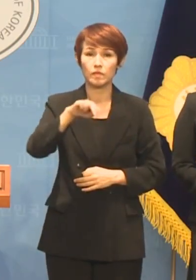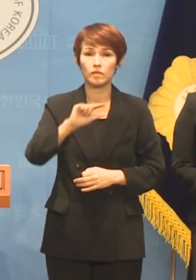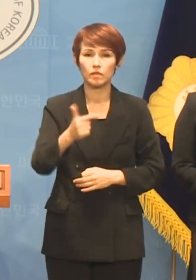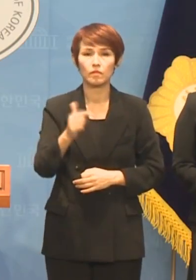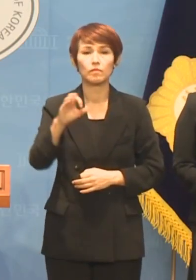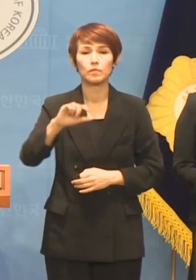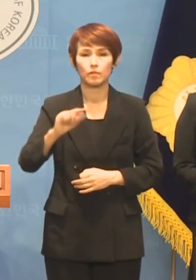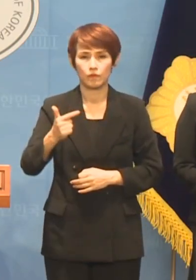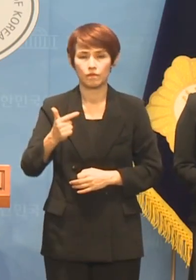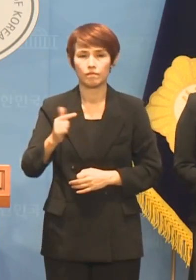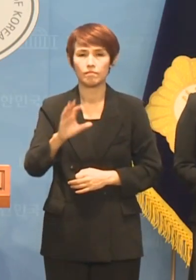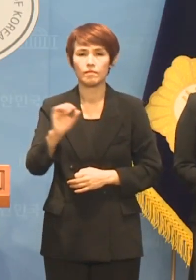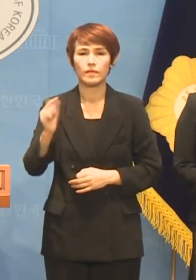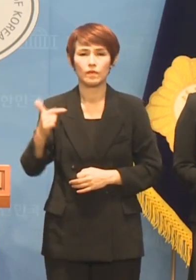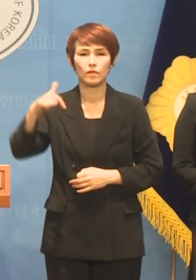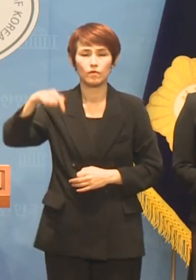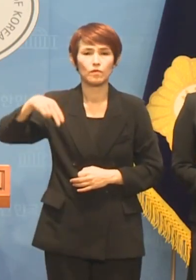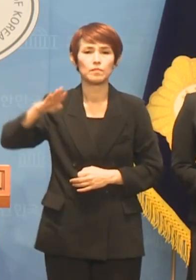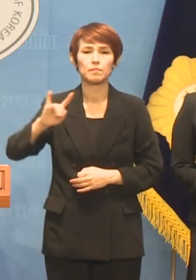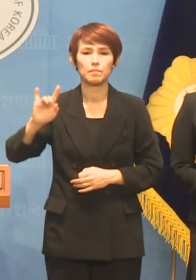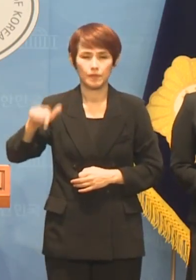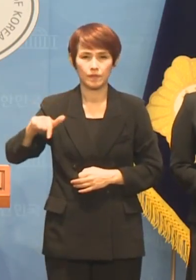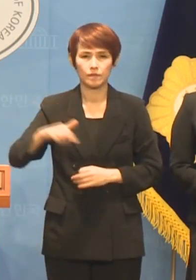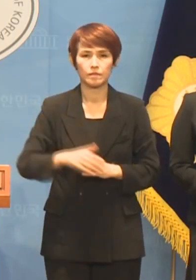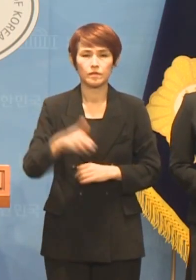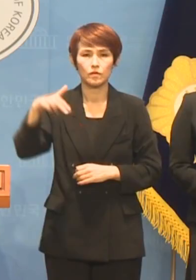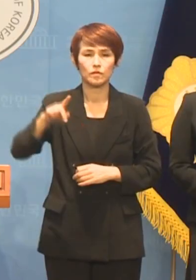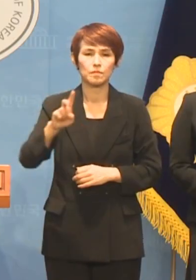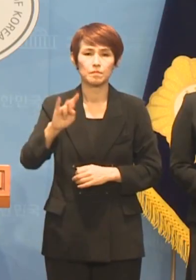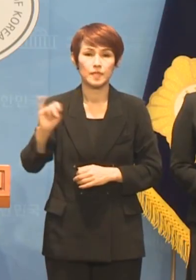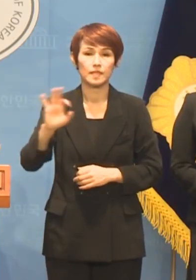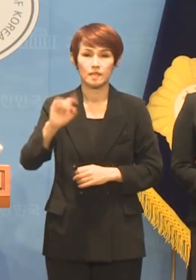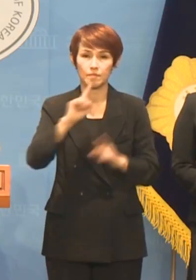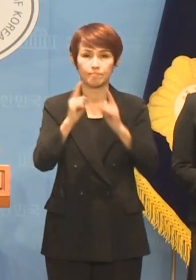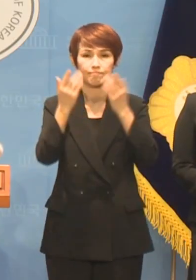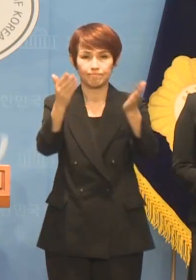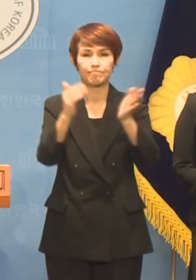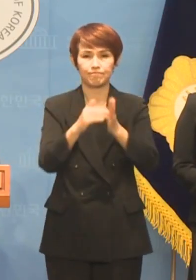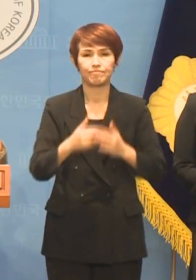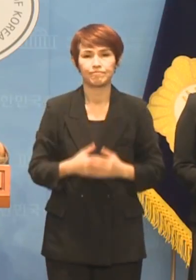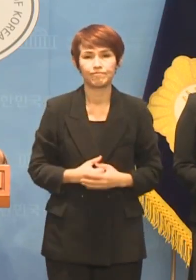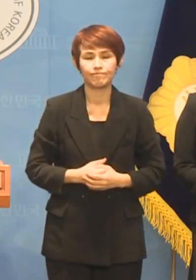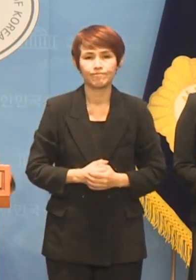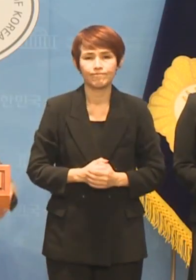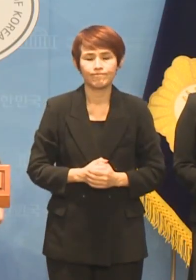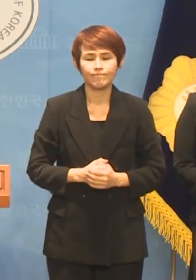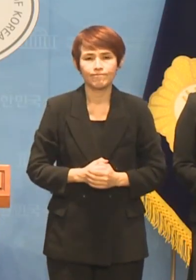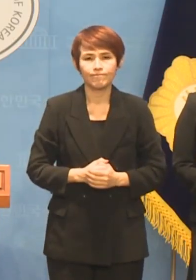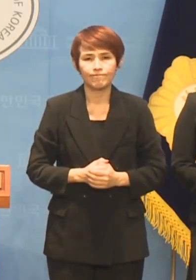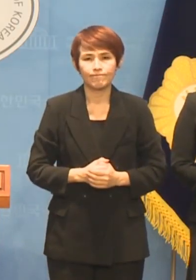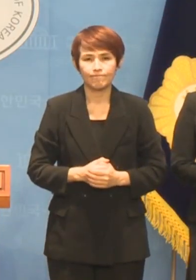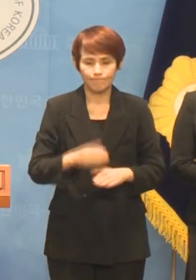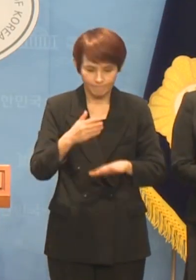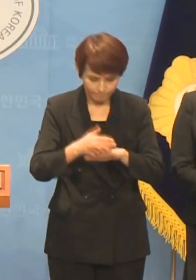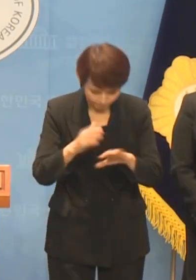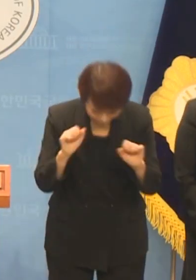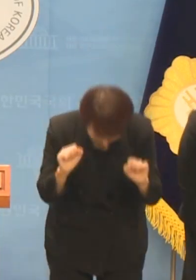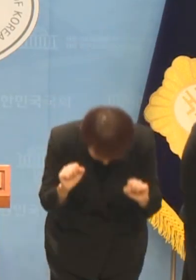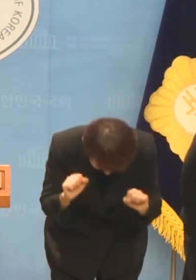부승찬, 안규백, 조승래, 추미애, 허영, 황희, 백선희 1동 말씀을 마치겠습니다. 감사합니다.